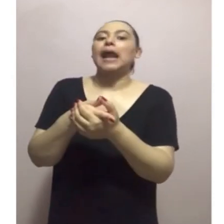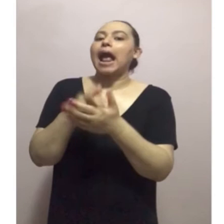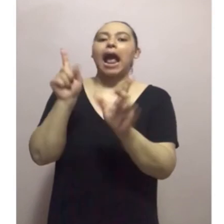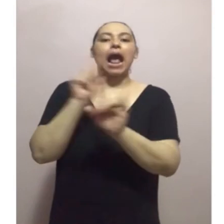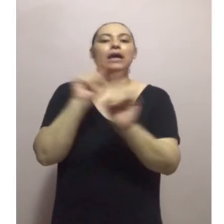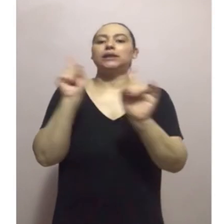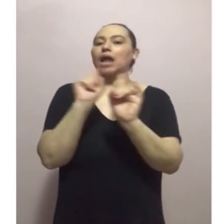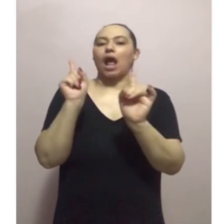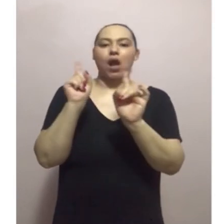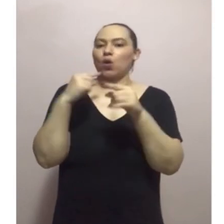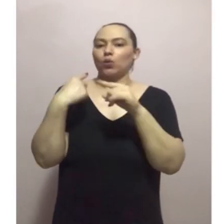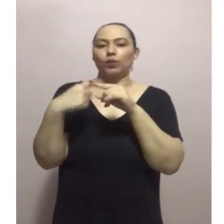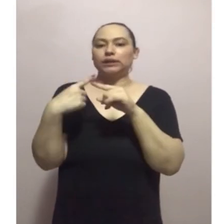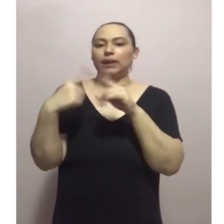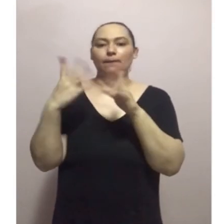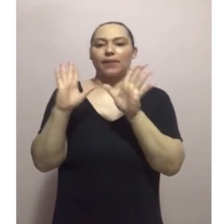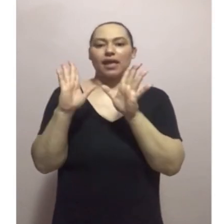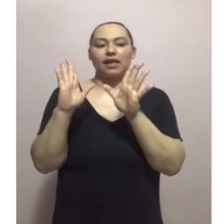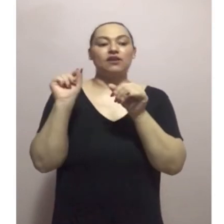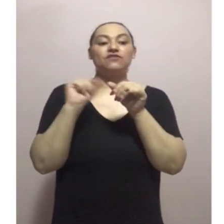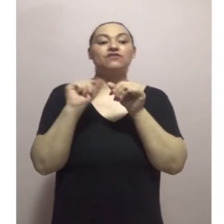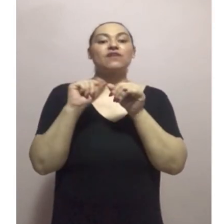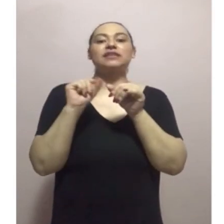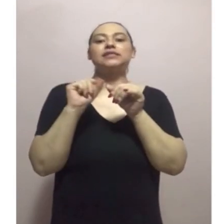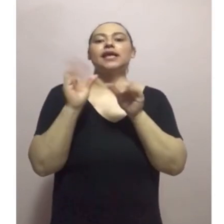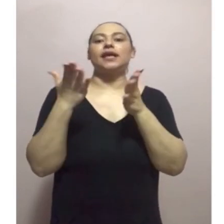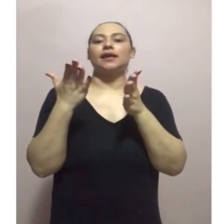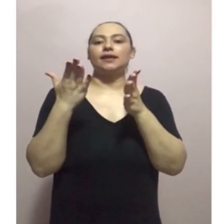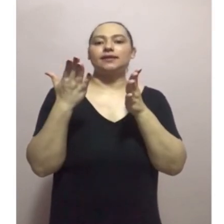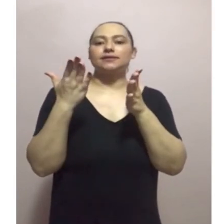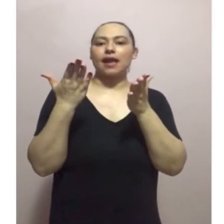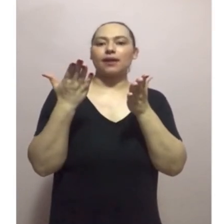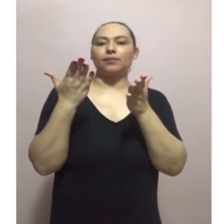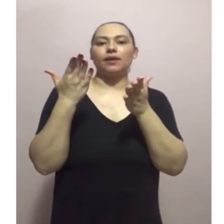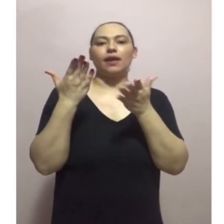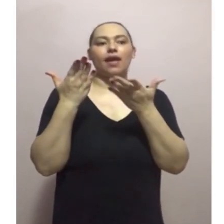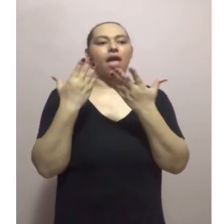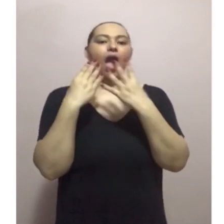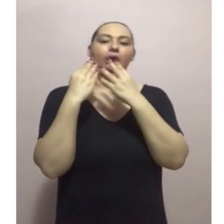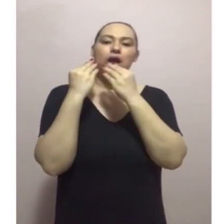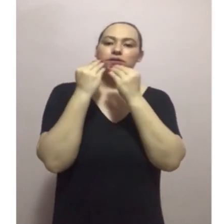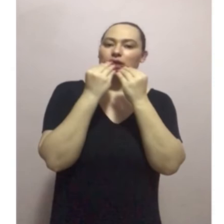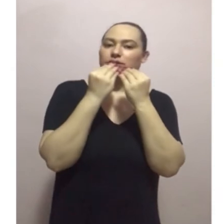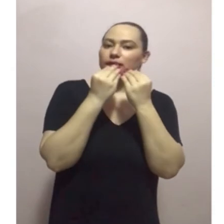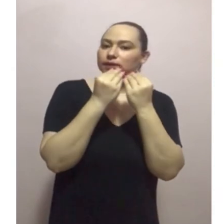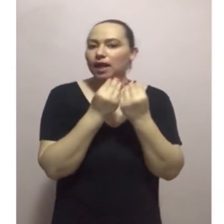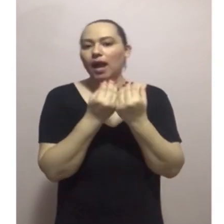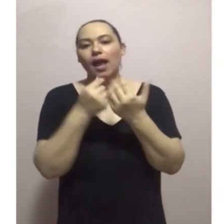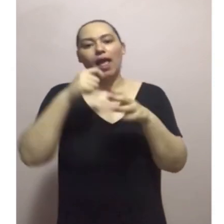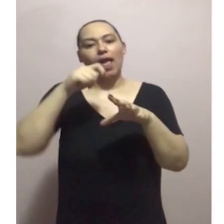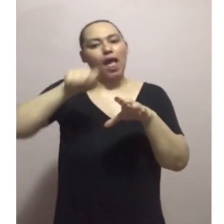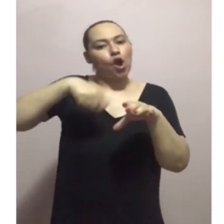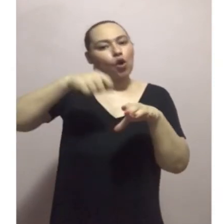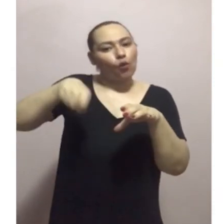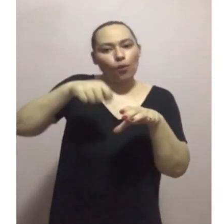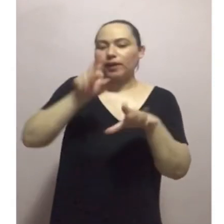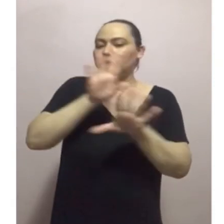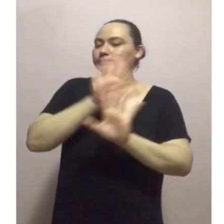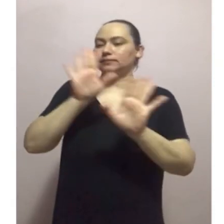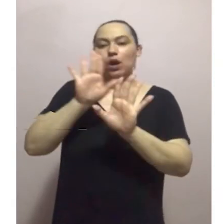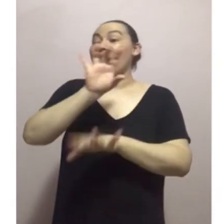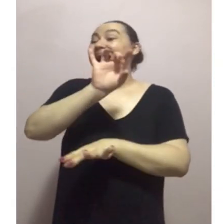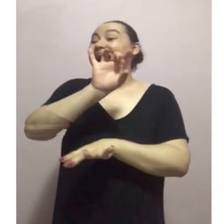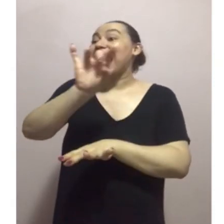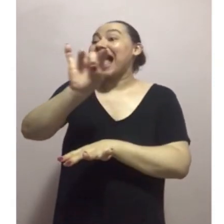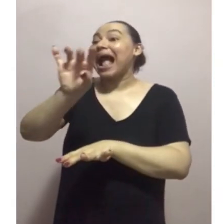comprar quantidades de comida e nem também ia manipular a comida, né? E botar a mesa de comida e tal. Então,